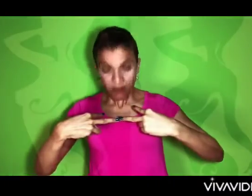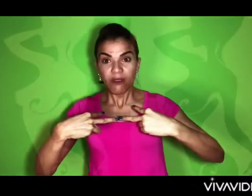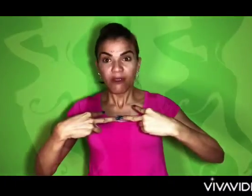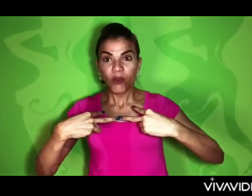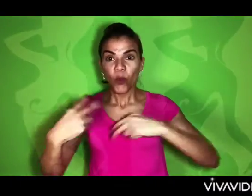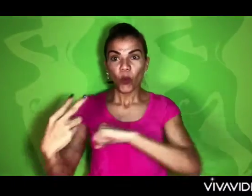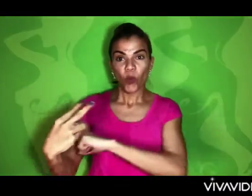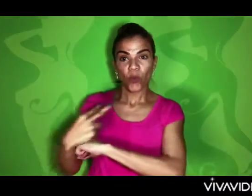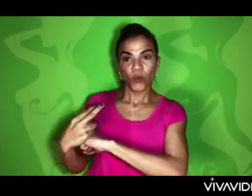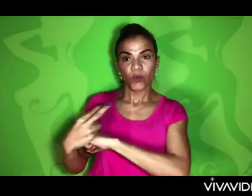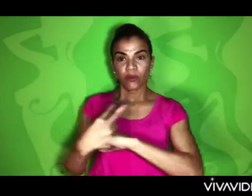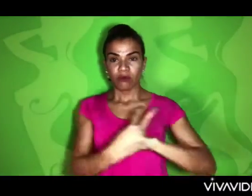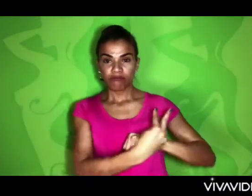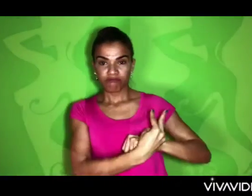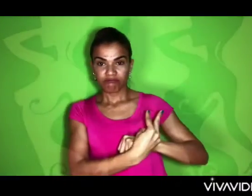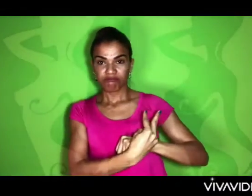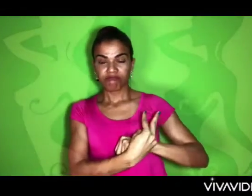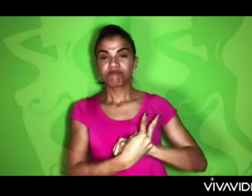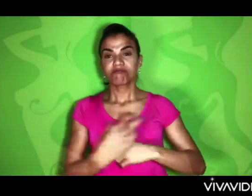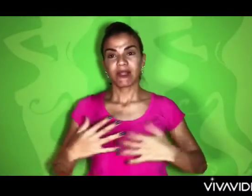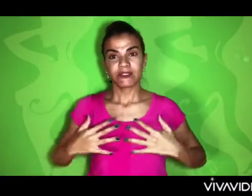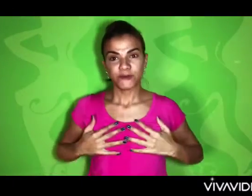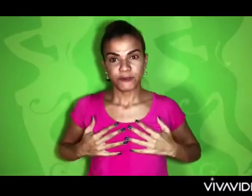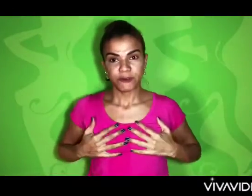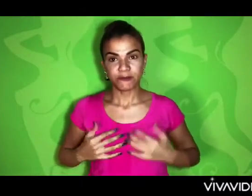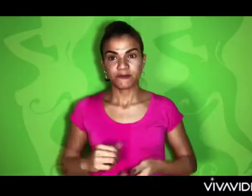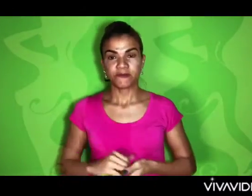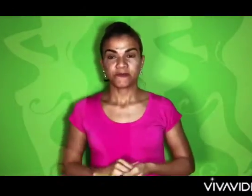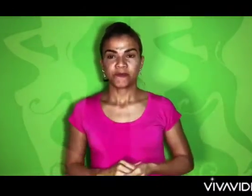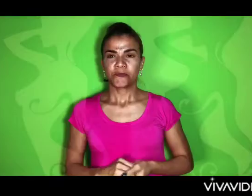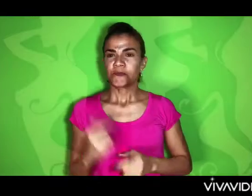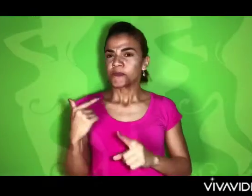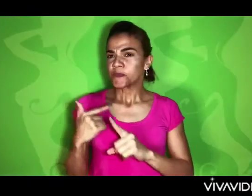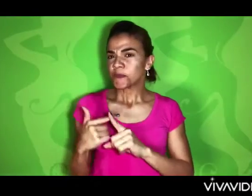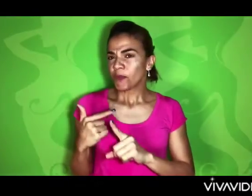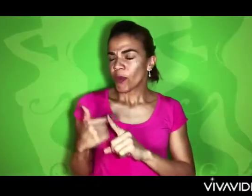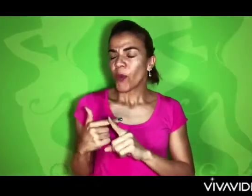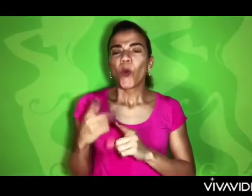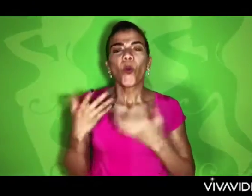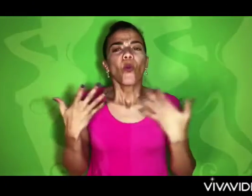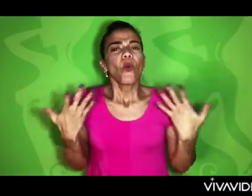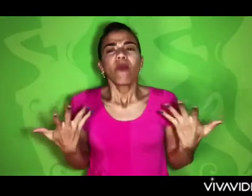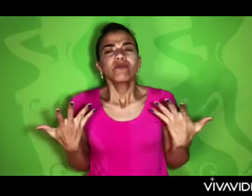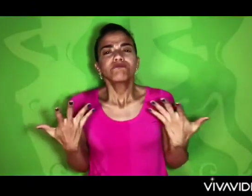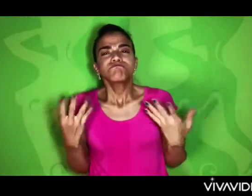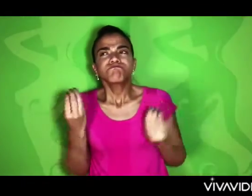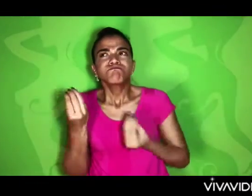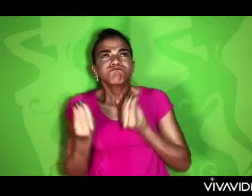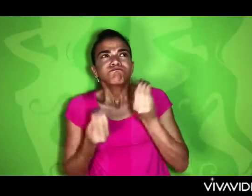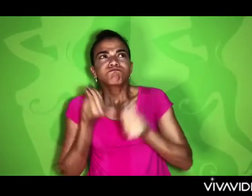educação do auto cuidado e da saúde das mamas bom